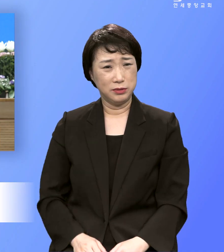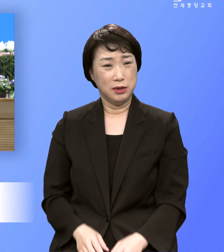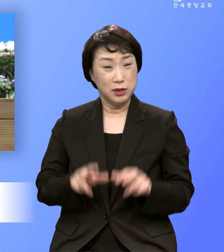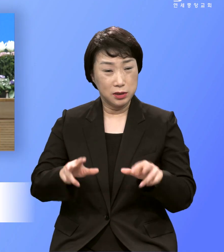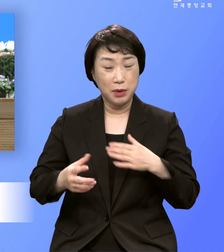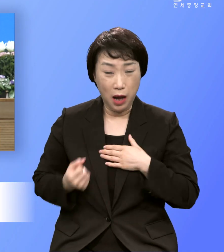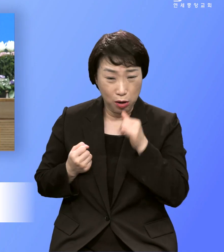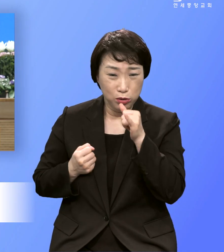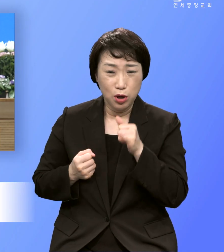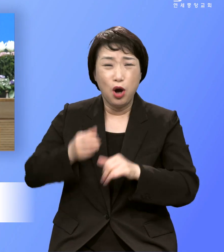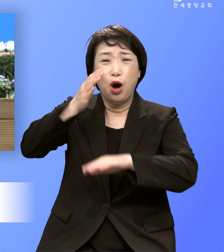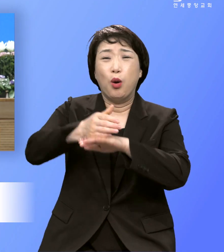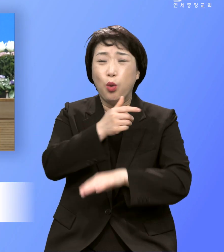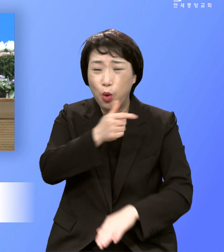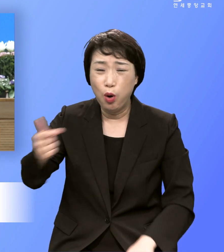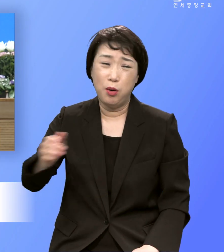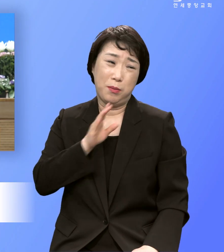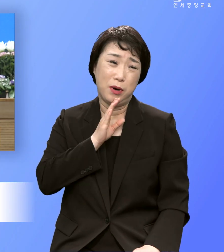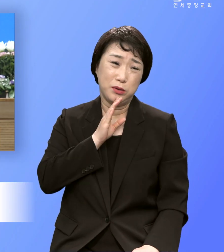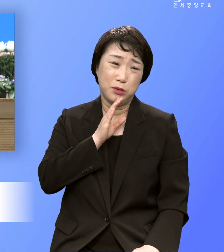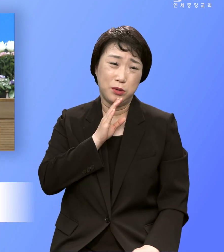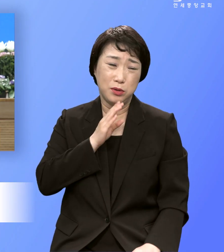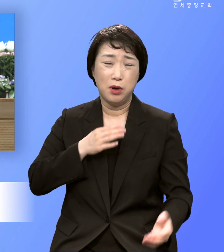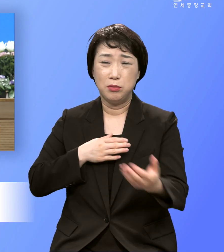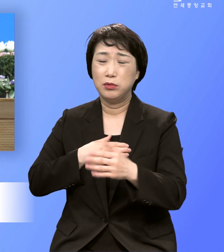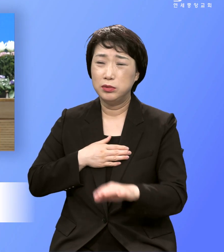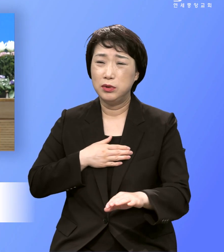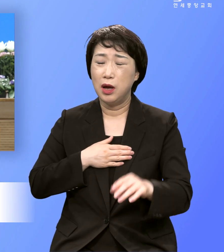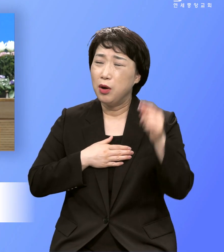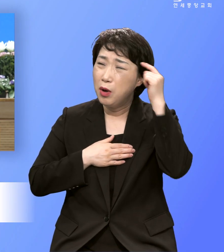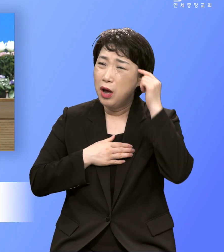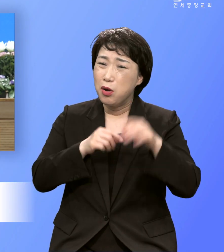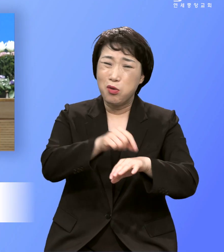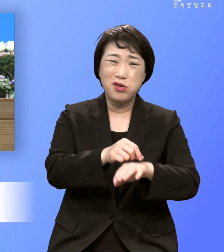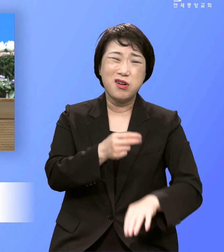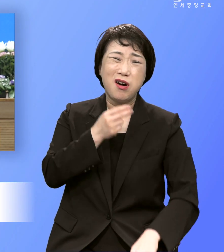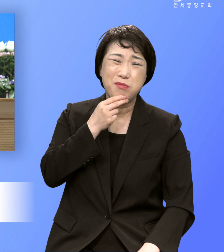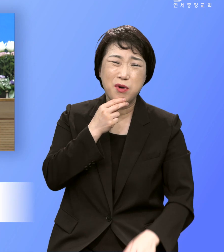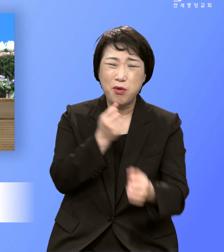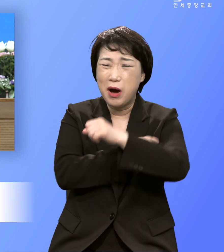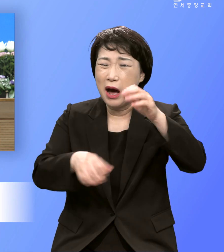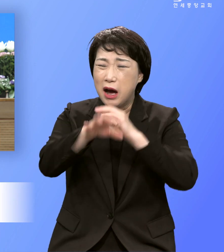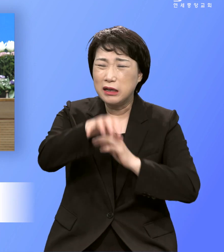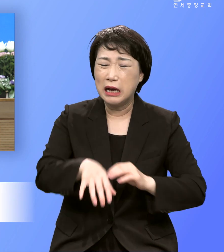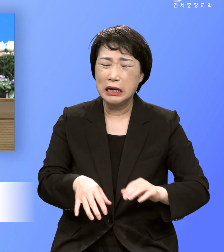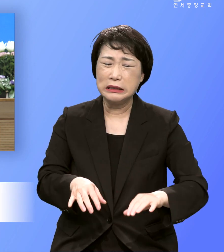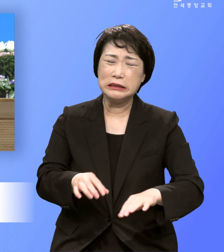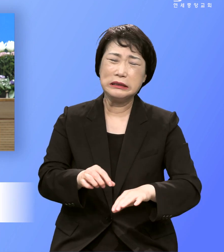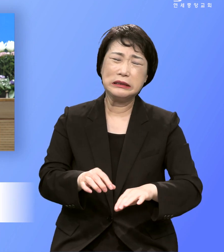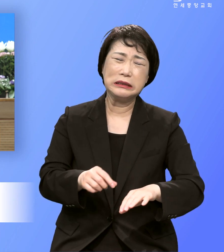지금 가진 것이 너무 감사한데 야 왜 고기가 없냐 광야에서.